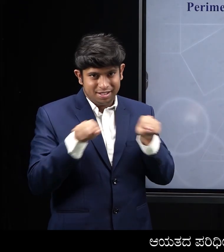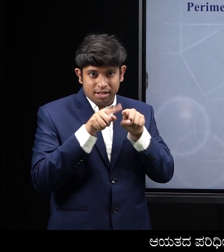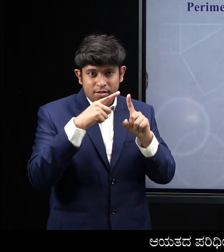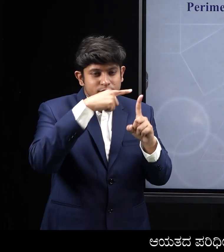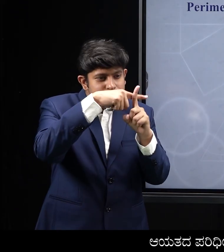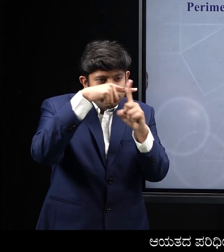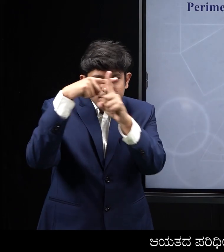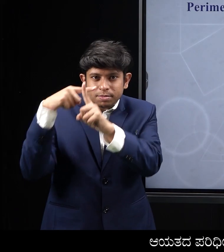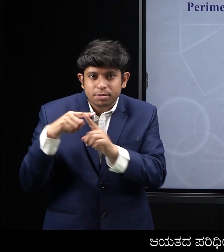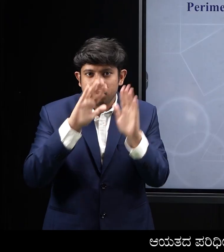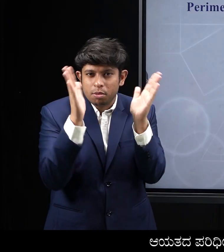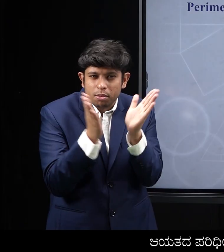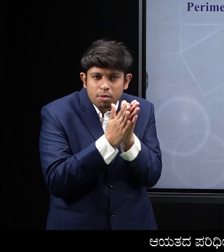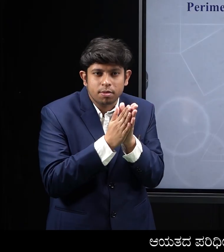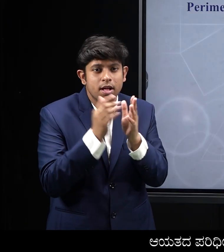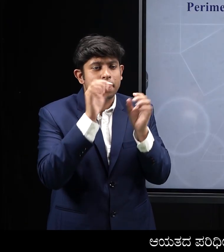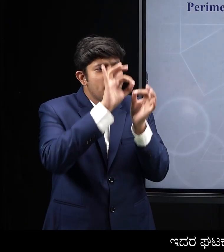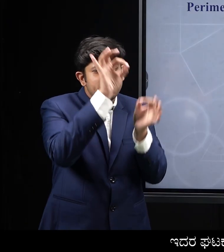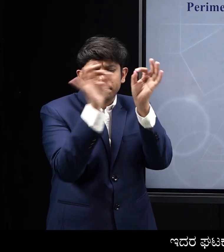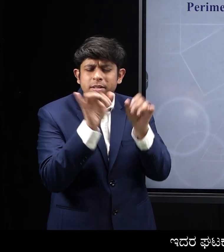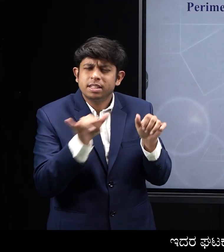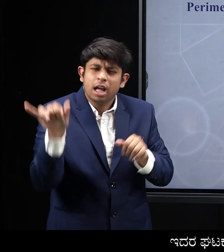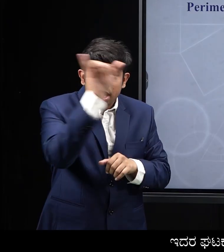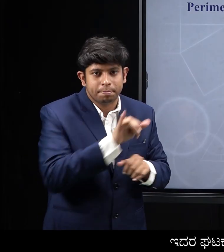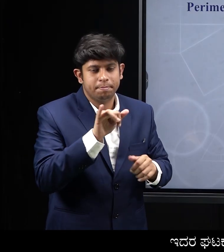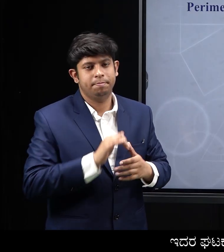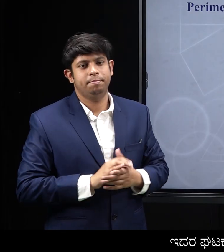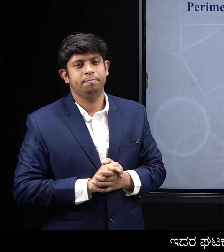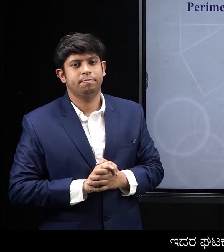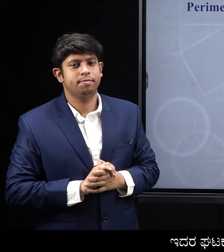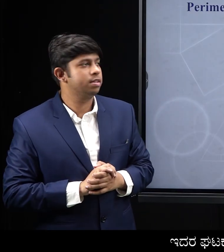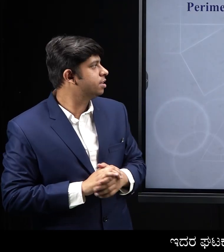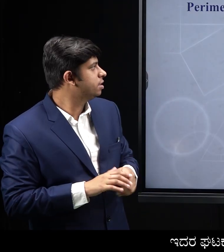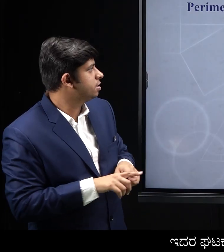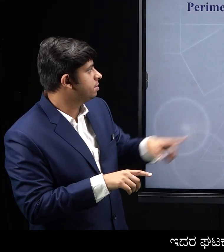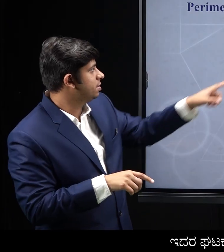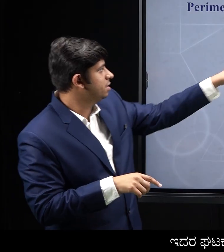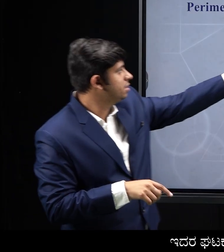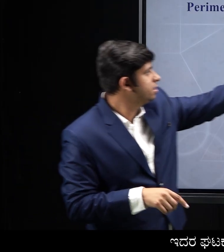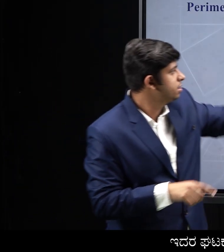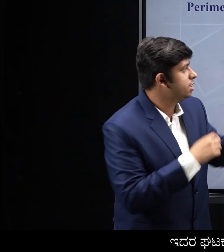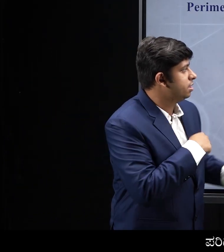ಅದರ ಎಲ್ಲಾ ಬದಿಗಳ ಮೊತ್ತವಾಗಿದೆ. ಇದರ ಘಟಕವು ಅದರ ಉದ್ದದಂತೆಯೇ ಇರುತ್ತದೆ.